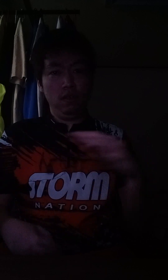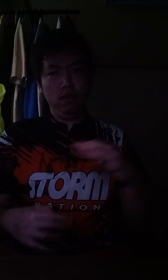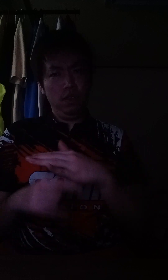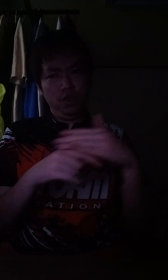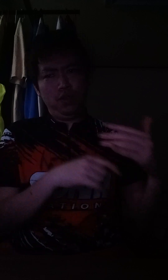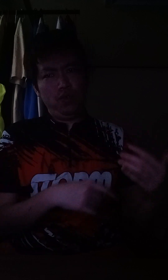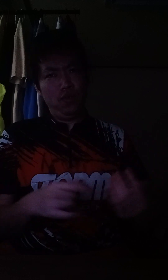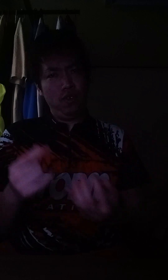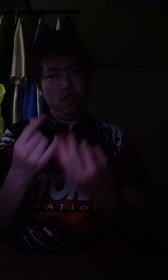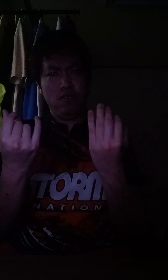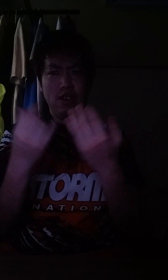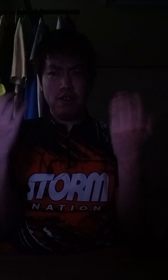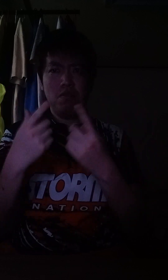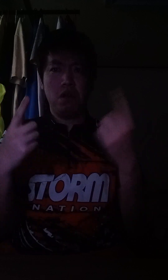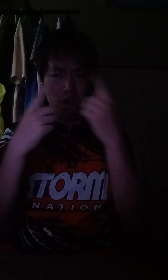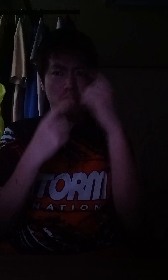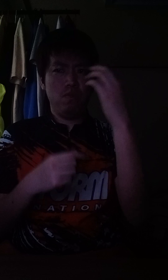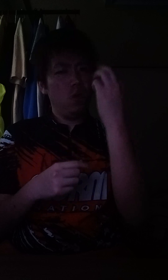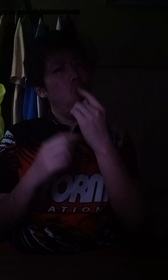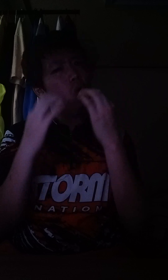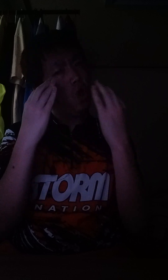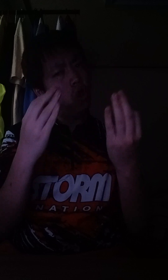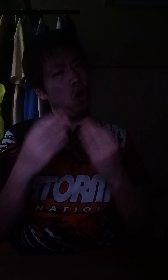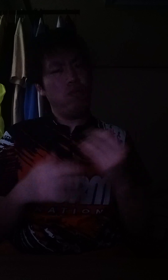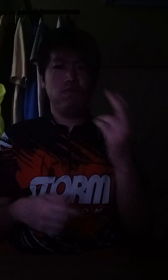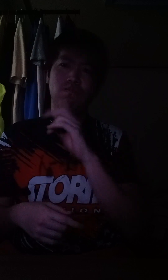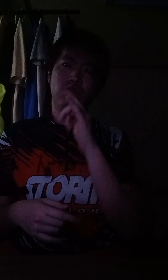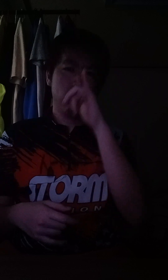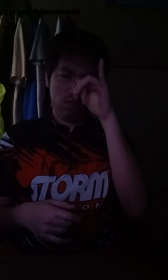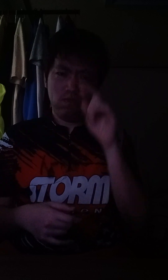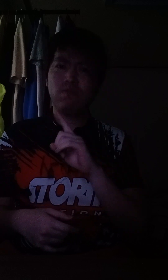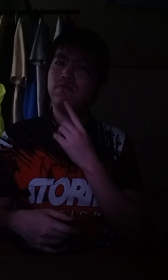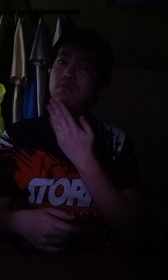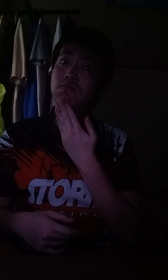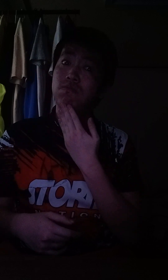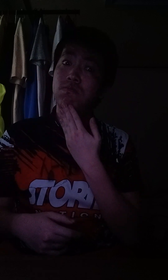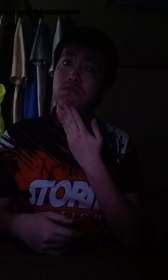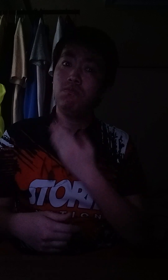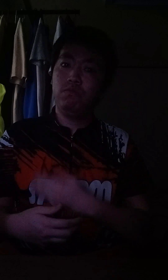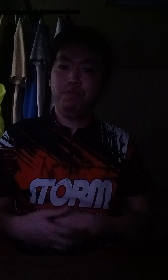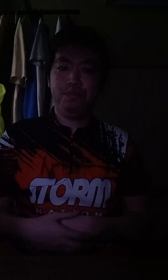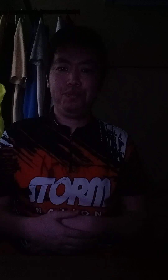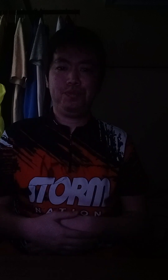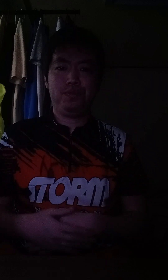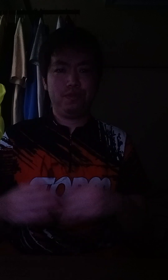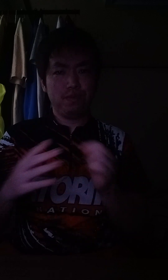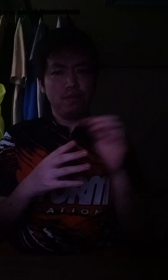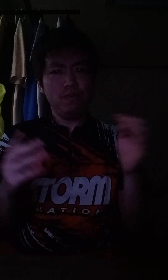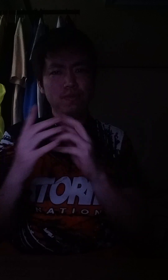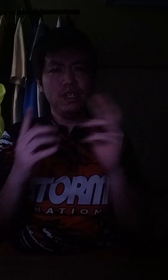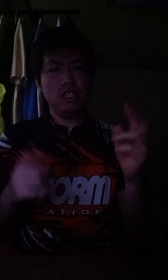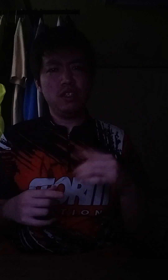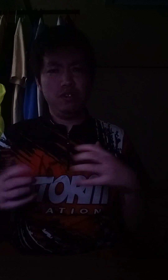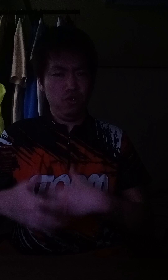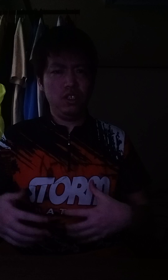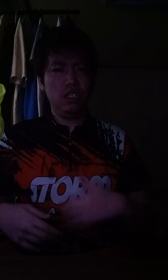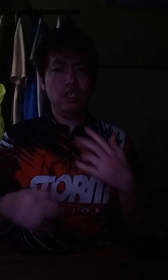달리 굳게 굳은 엄마의 표정. 무슨 일이 있었던 걸까요? 갑자기 토요일날 밤부터 설사를 하고